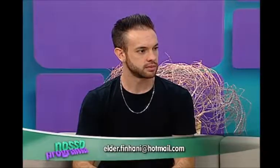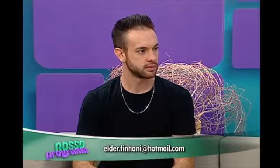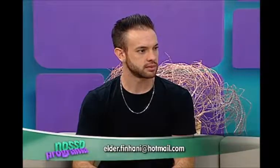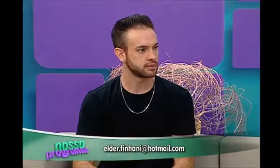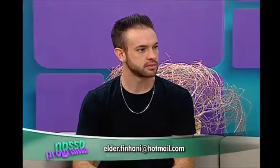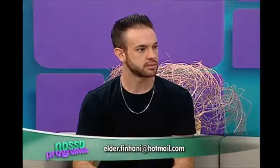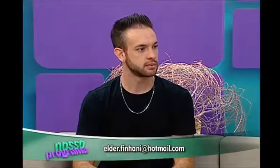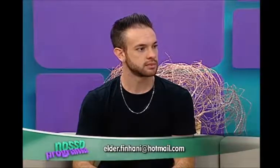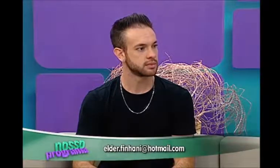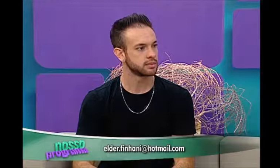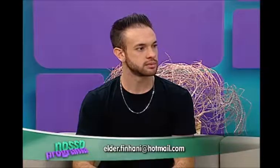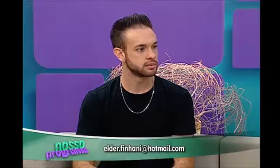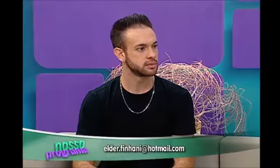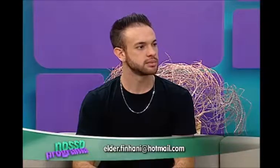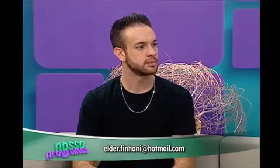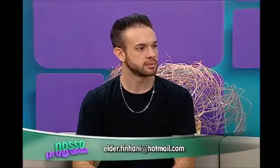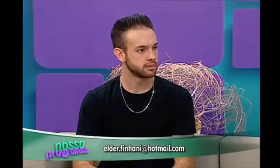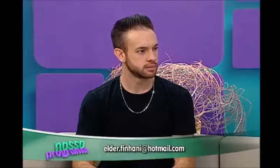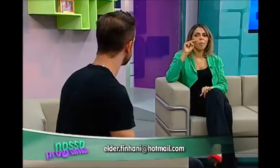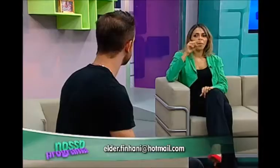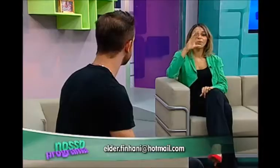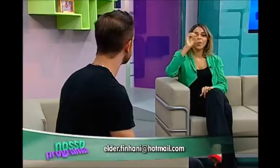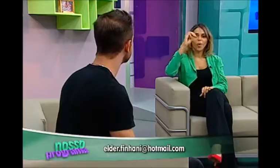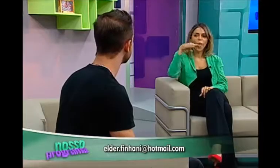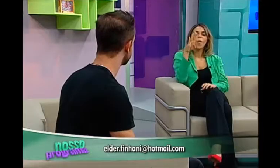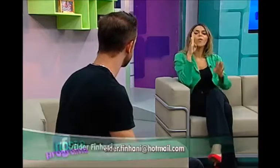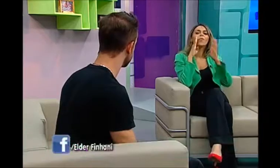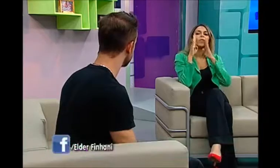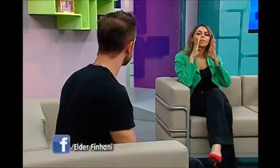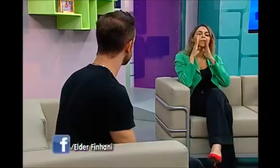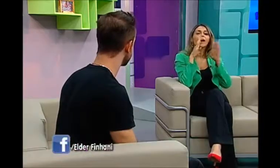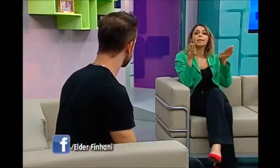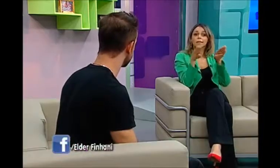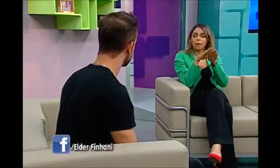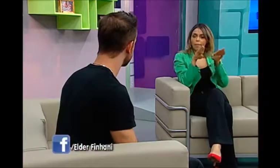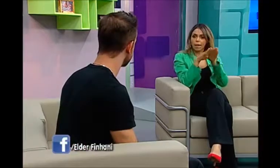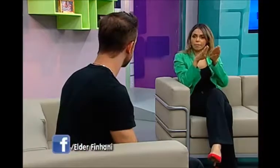helder.finhani@hotmail.com. O Facebook do Hélder é o Hélder Finhani e o Instagram,